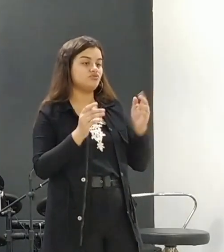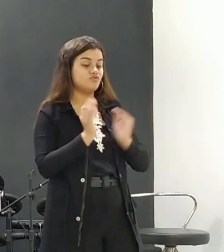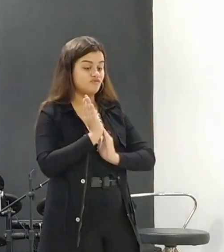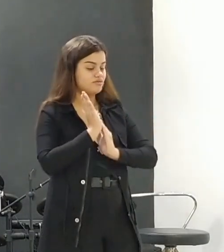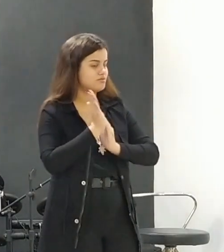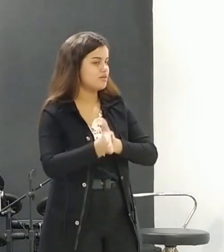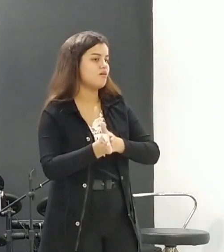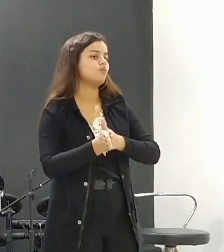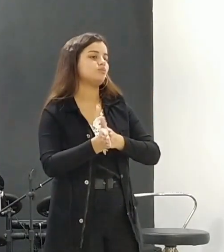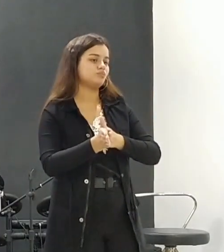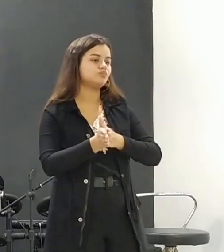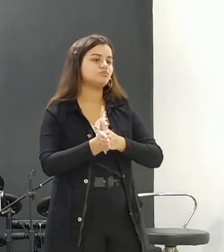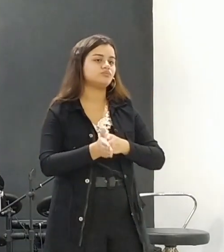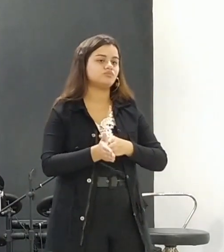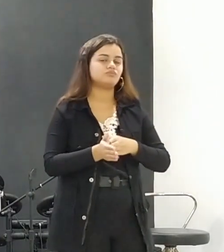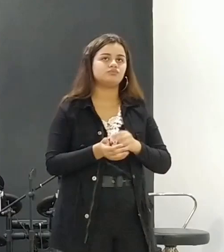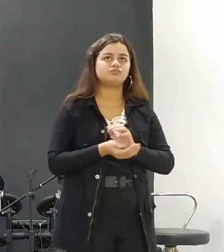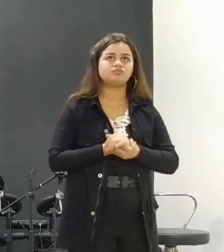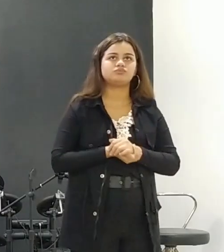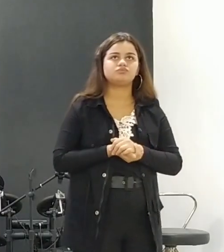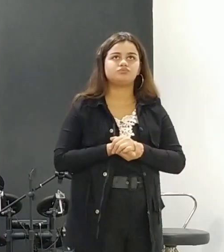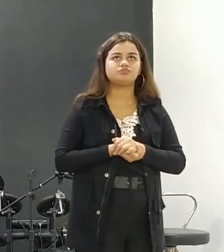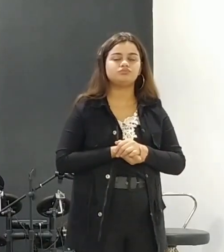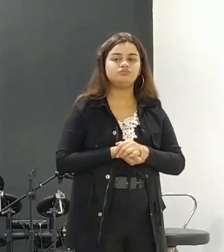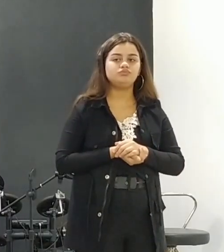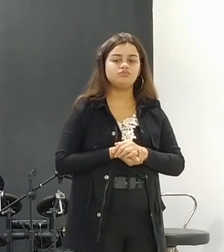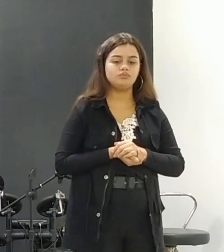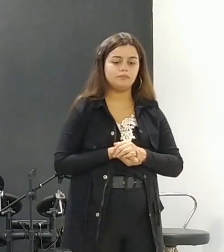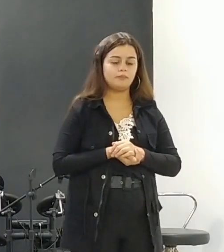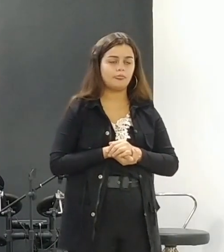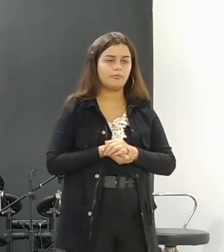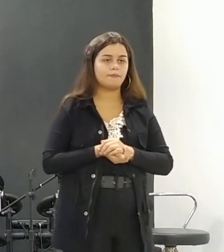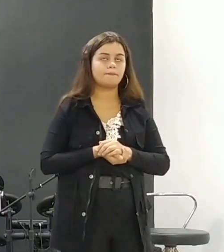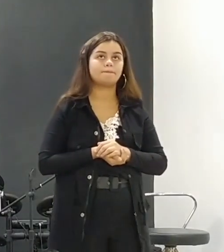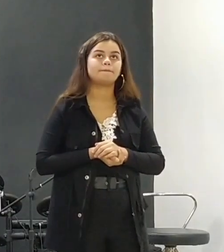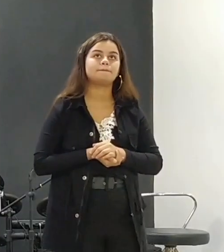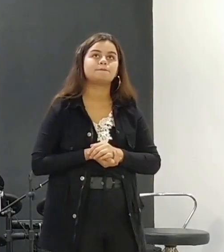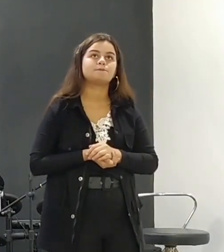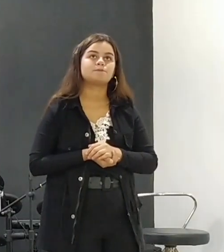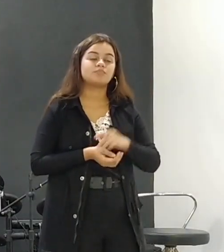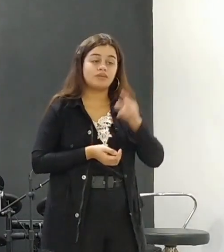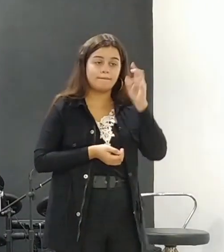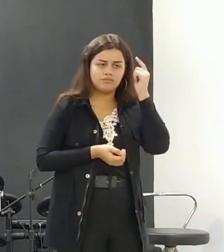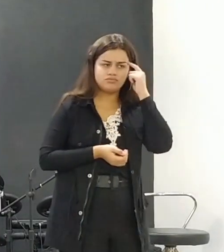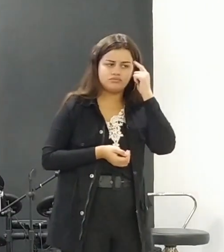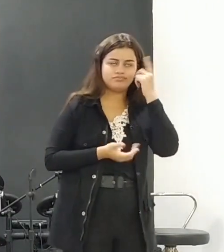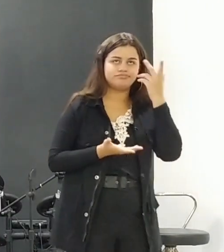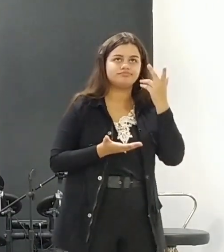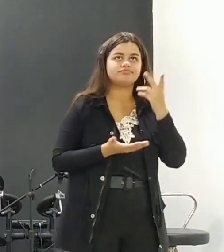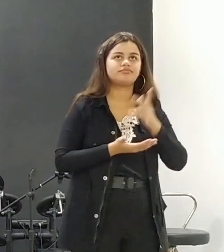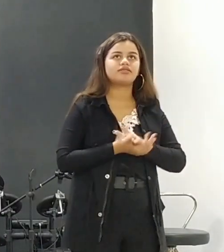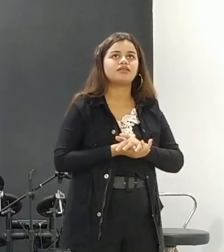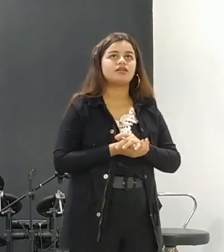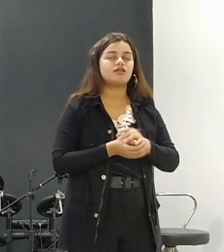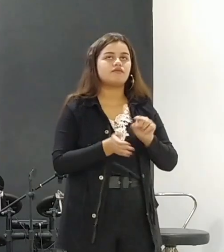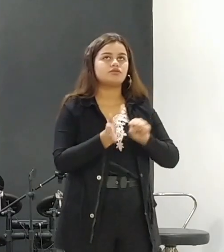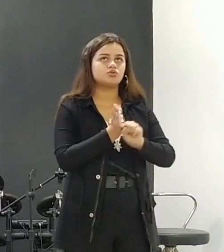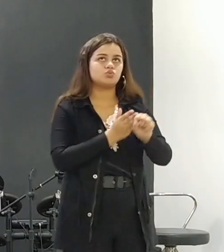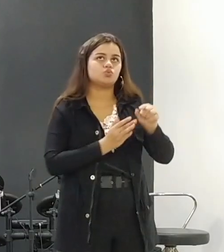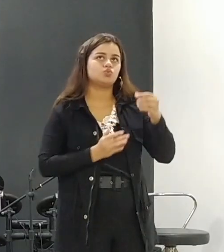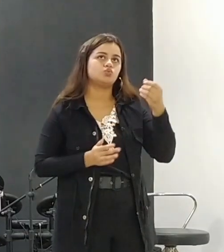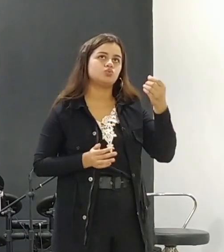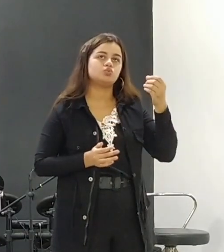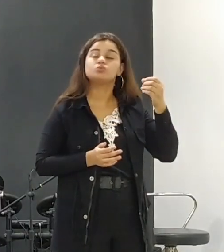do homem. Aí você vai ser elogiado por aquilo que a tua mulher é. Olha só, já pensou nisso? Aí, versículo